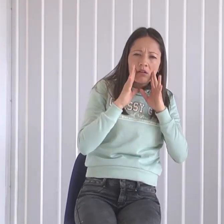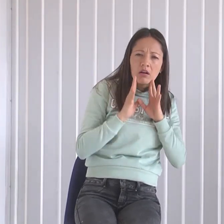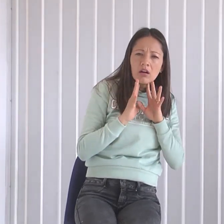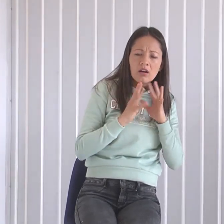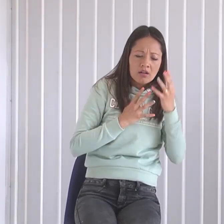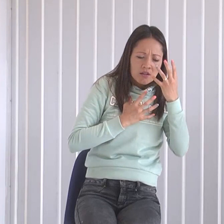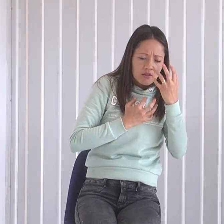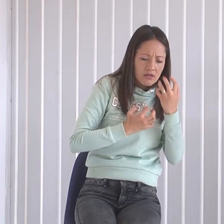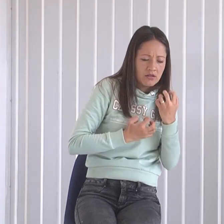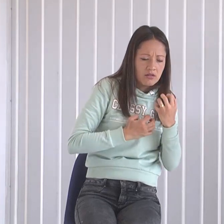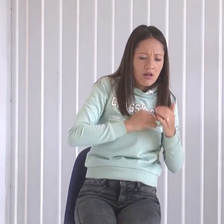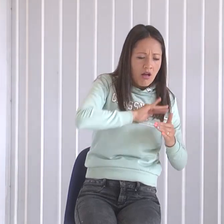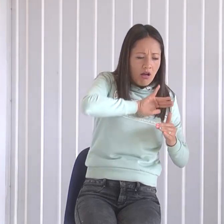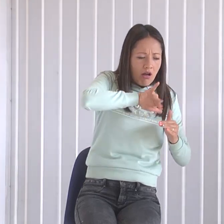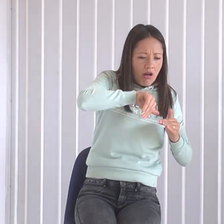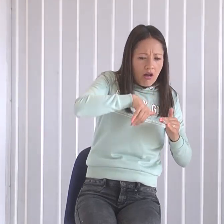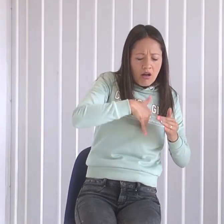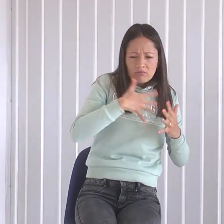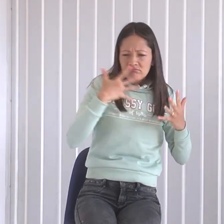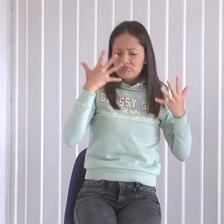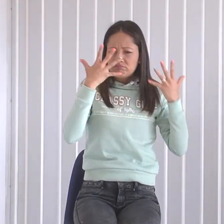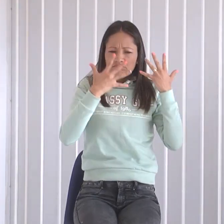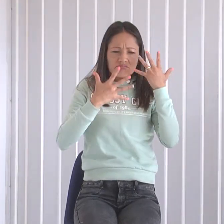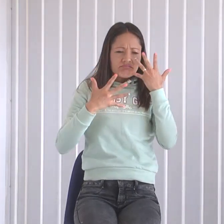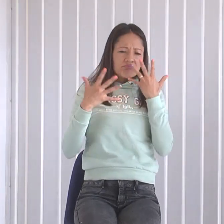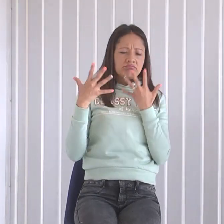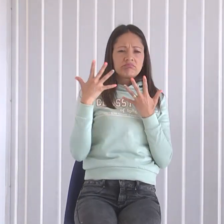desolación, un desconcierto absoluto,